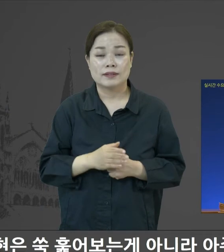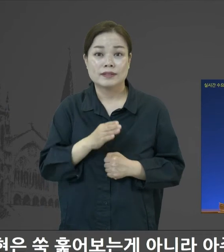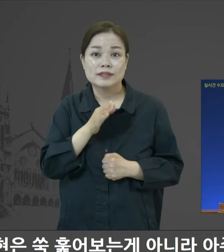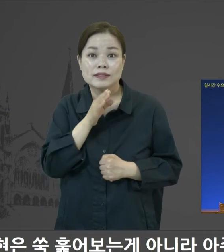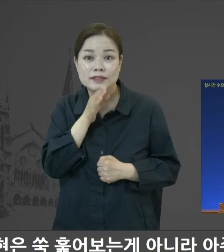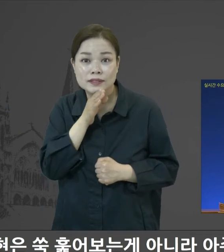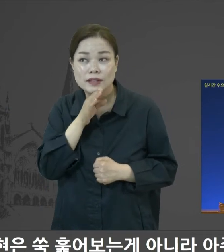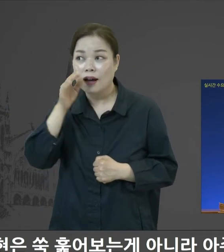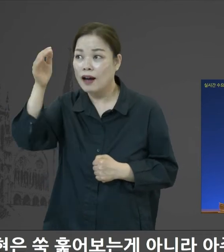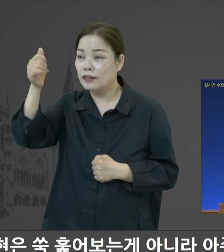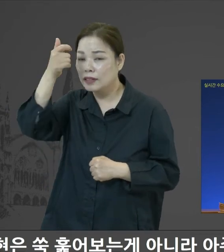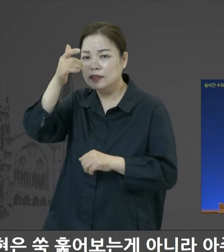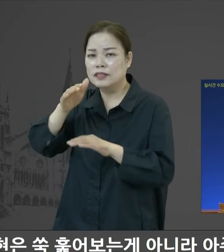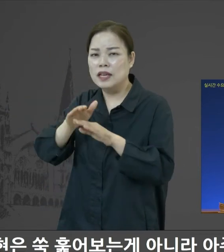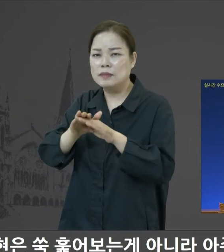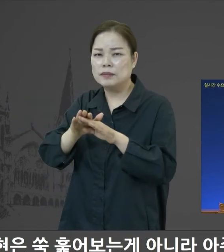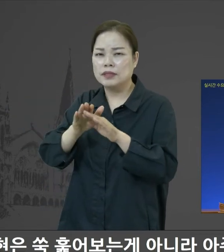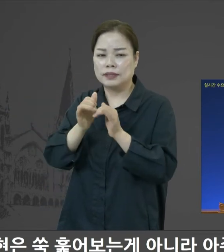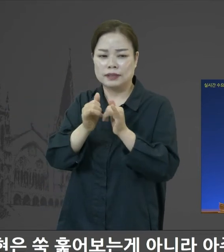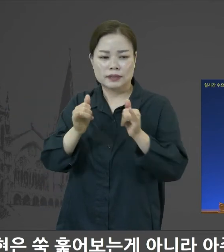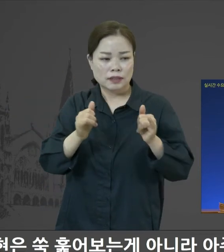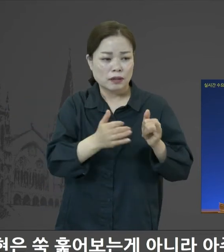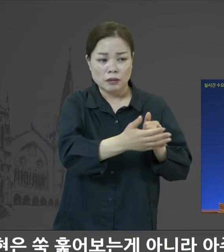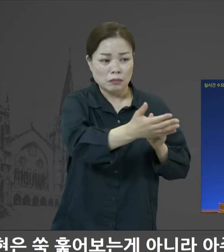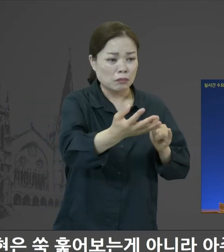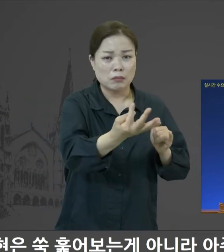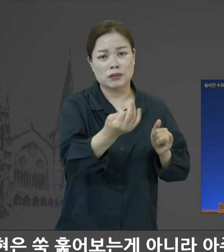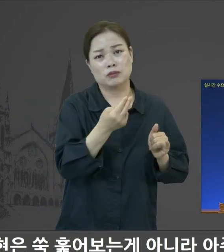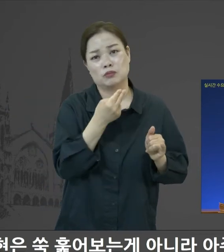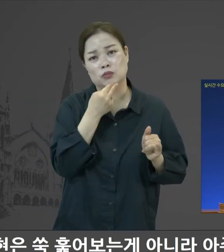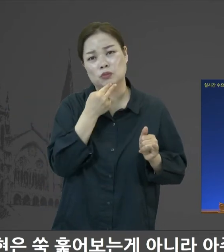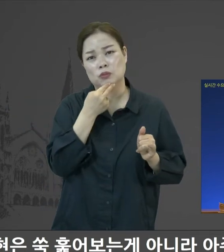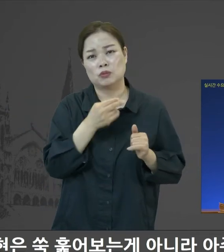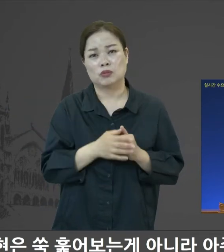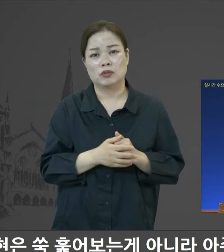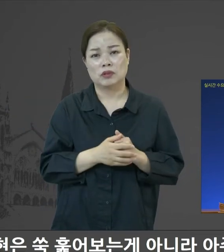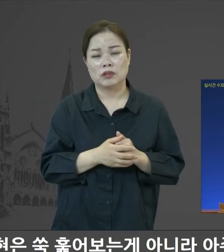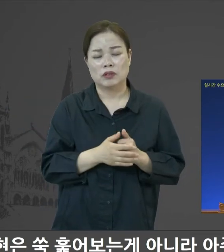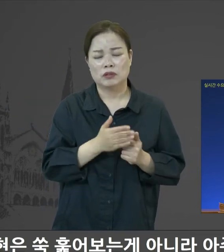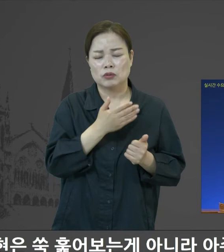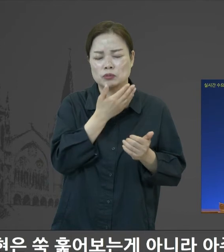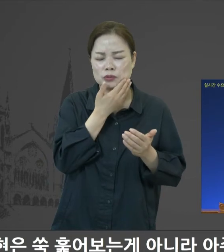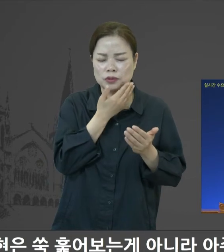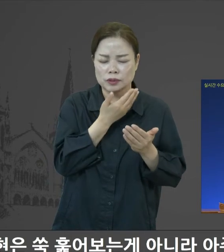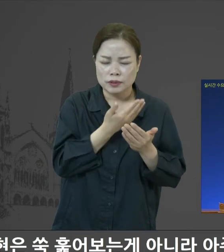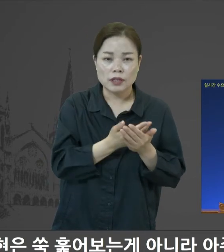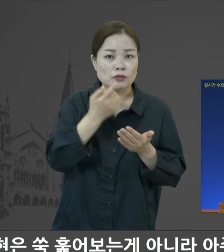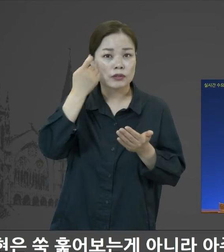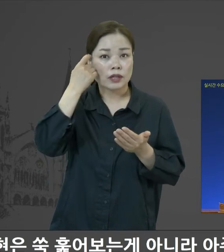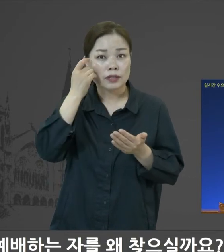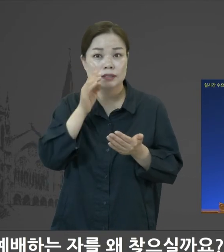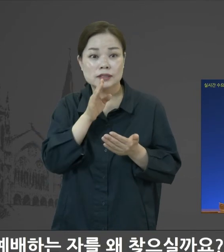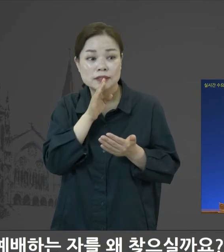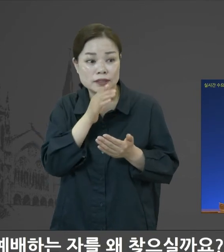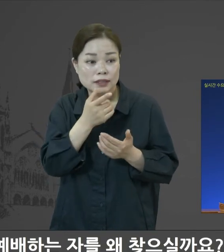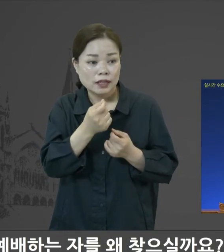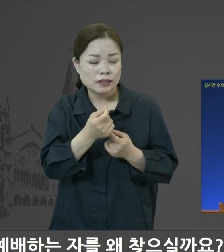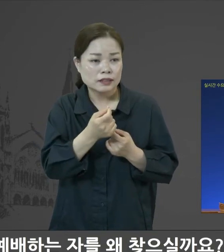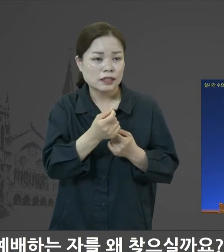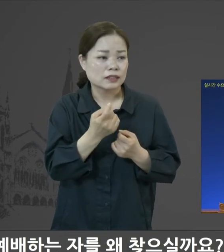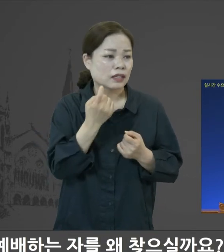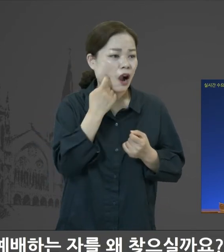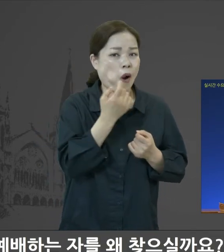진짜 하나님을 예배하는 참된 예배자들이 잘 없으니까. 너무 귀하니까. 진짜 같아 보이는 가짜들이